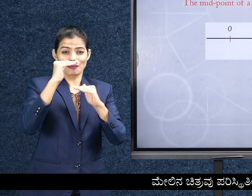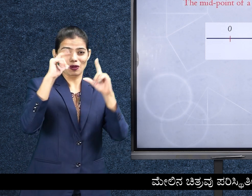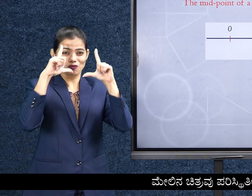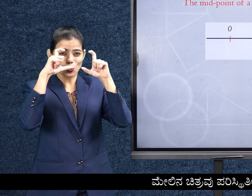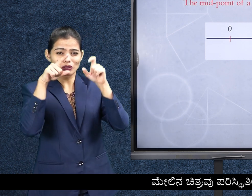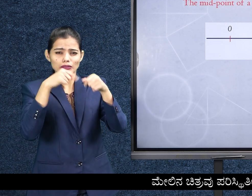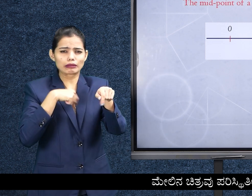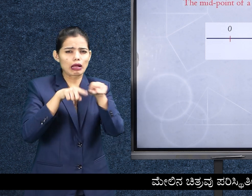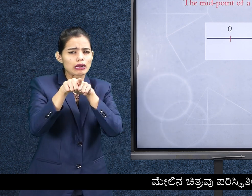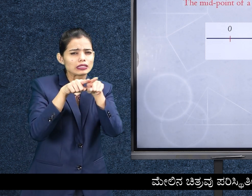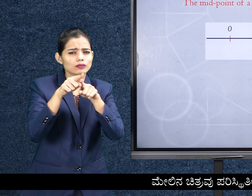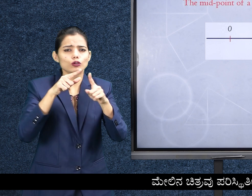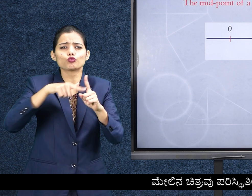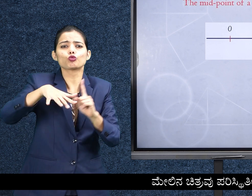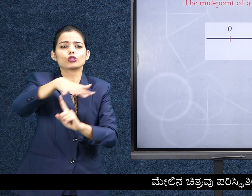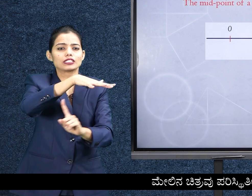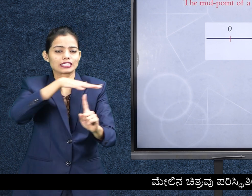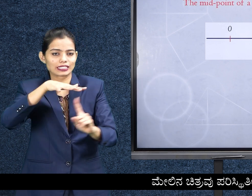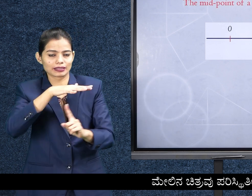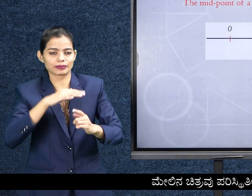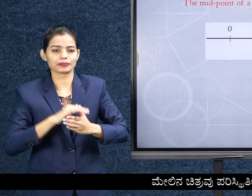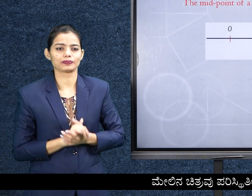ಮೇಲಿನ ಚಿತ್ರವು ಪರಿಸ್ಥಿತಿಯನ್ನು ವಿವರಿಸುತ್ತದೆ.